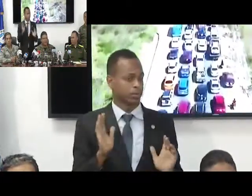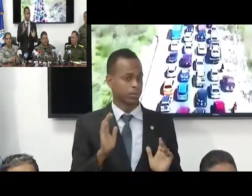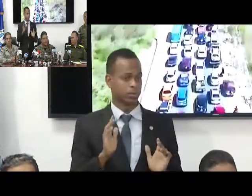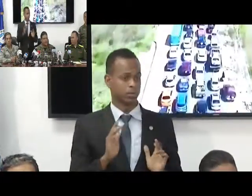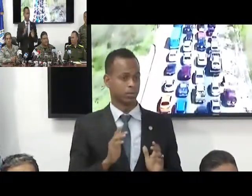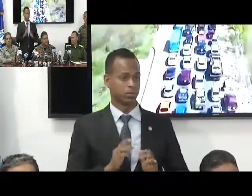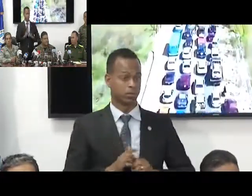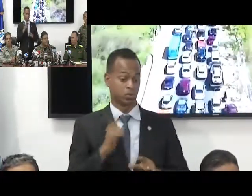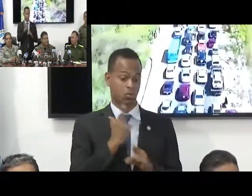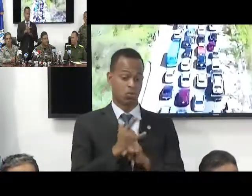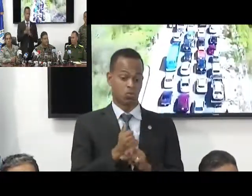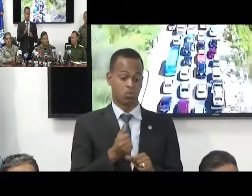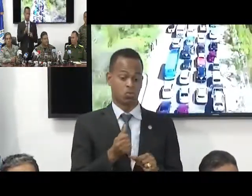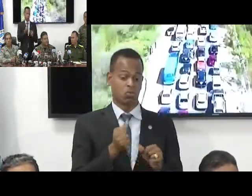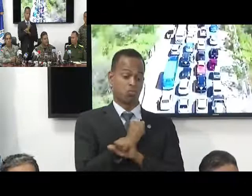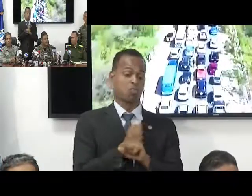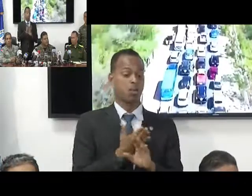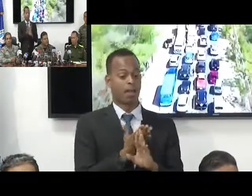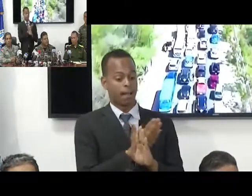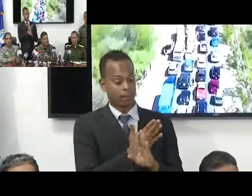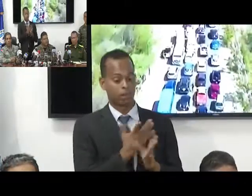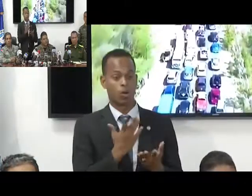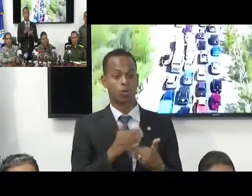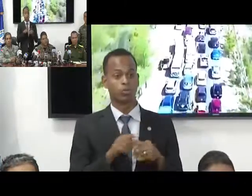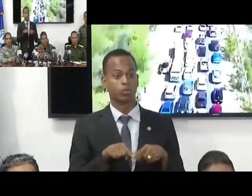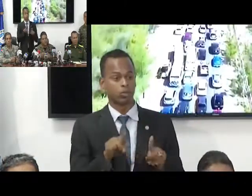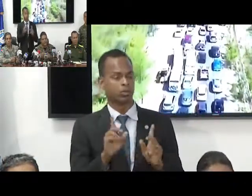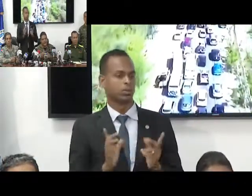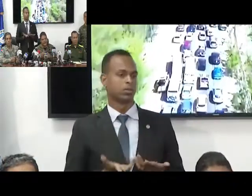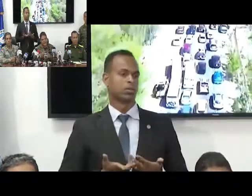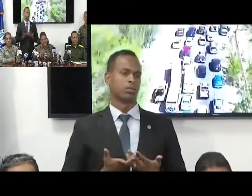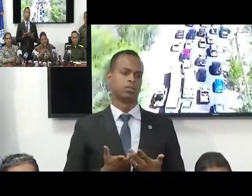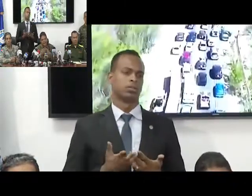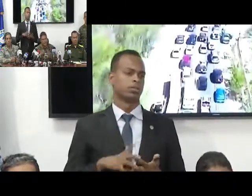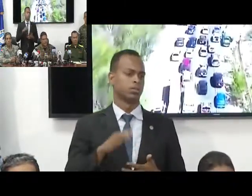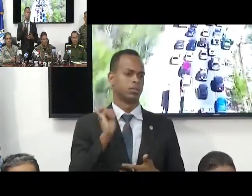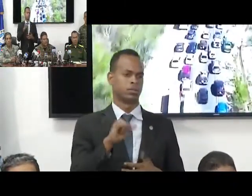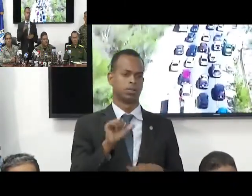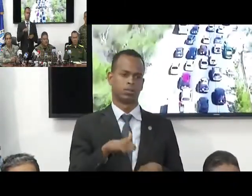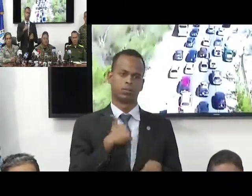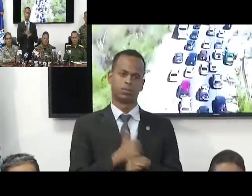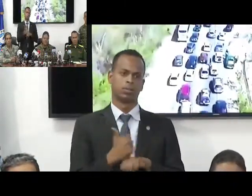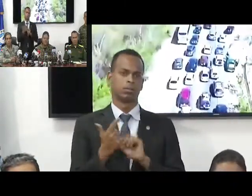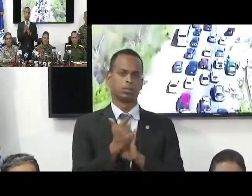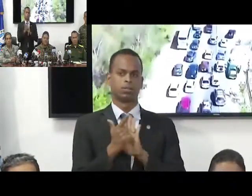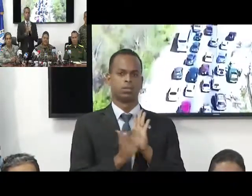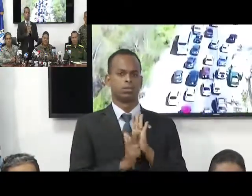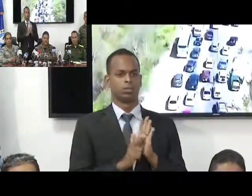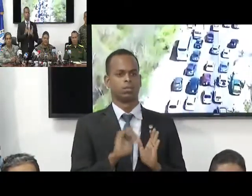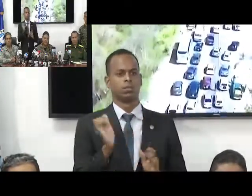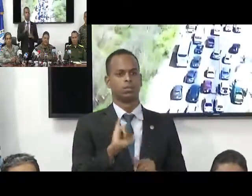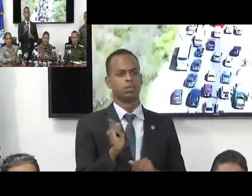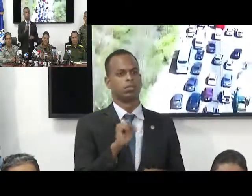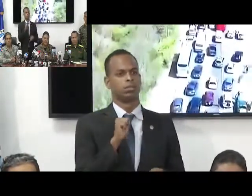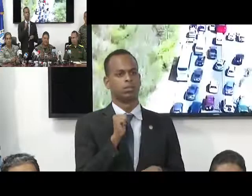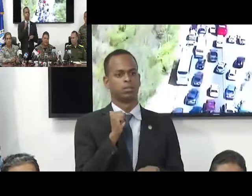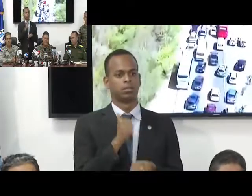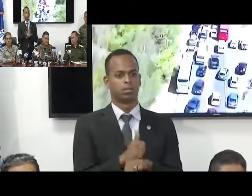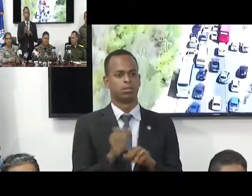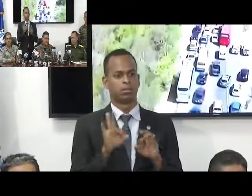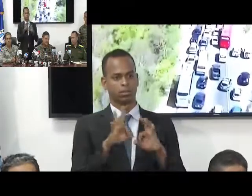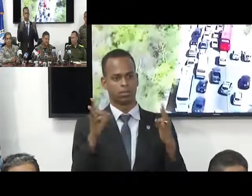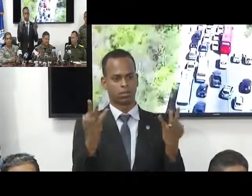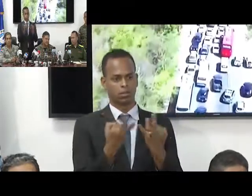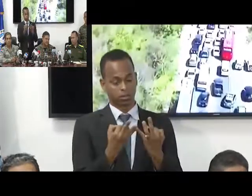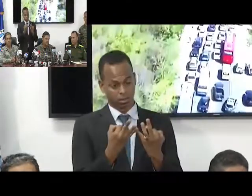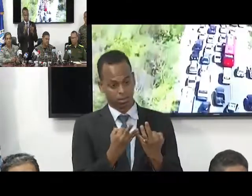evitar el alcohol antes y durante que usted conduce un vehículo. Es un tema que está establecido por ley, pero también tiene que establecerse también, la familia tiene